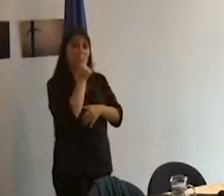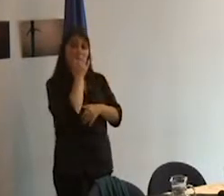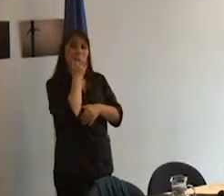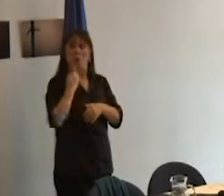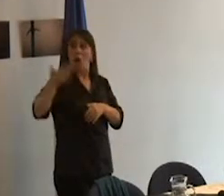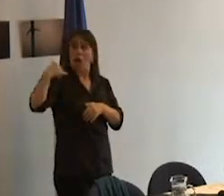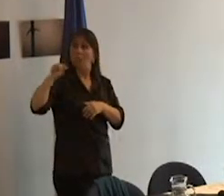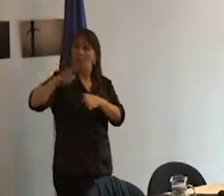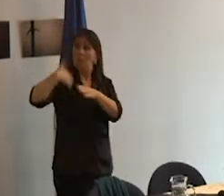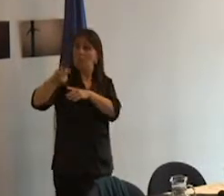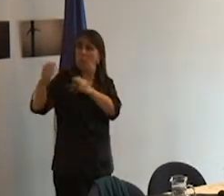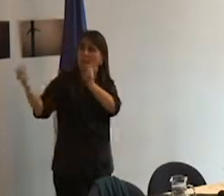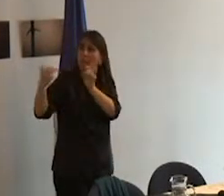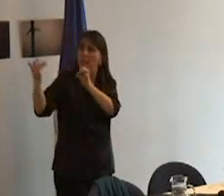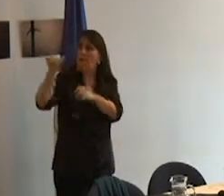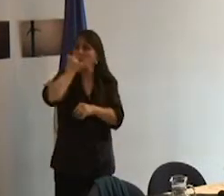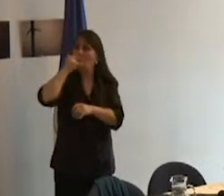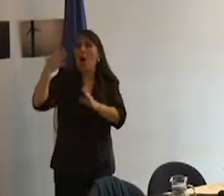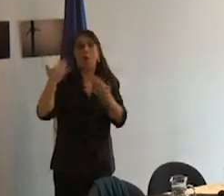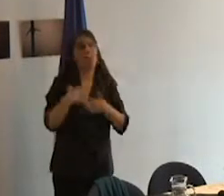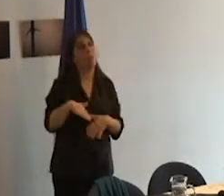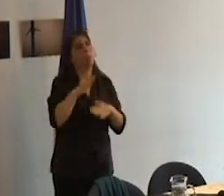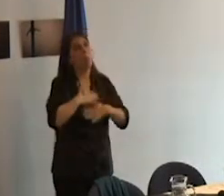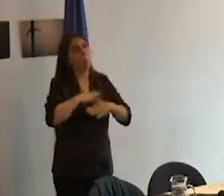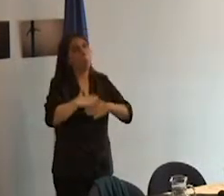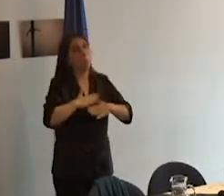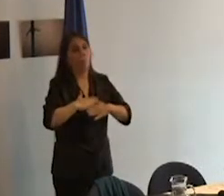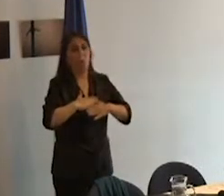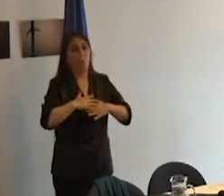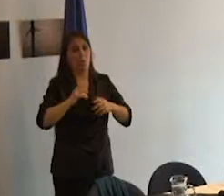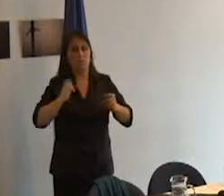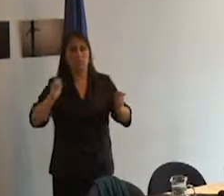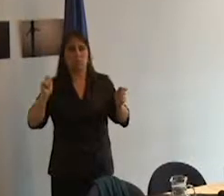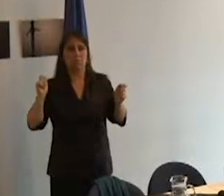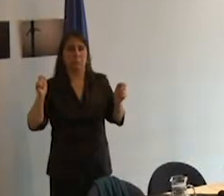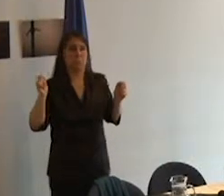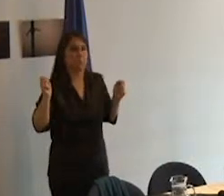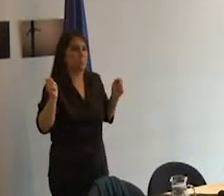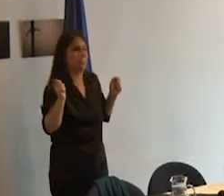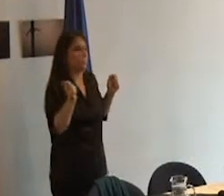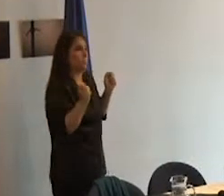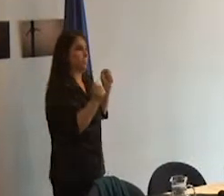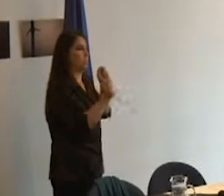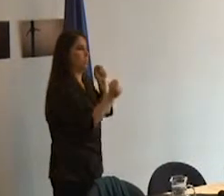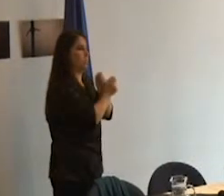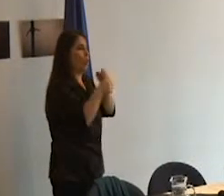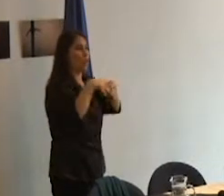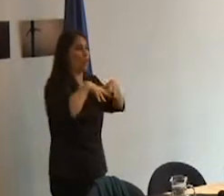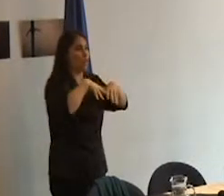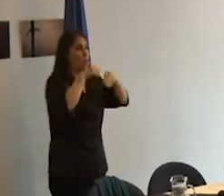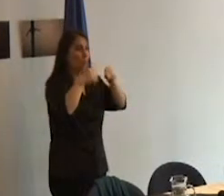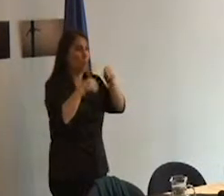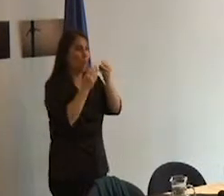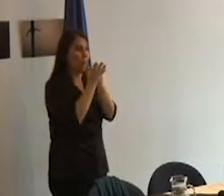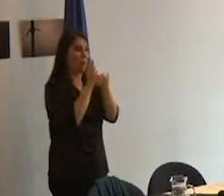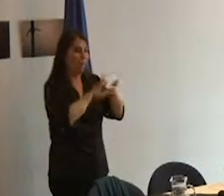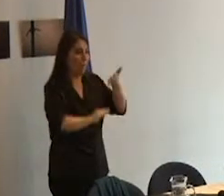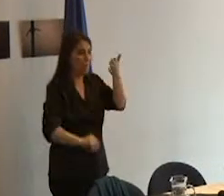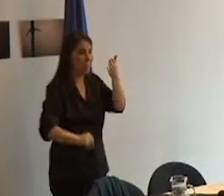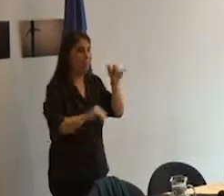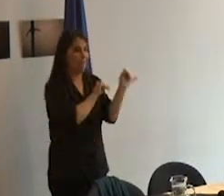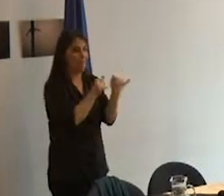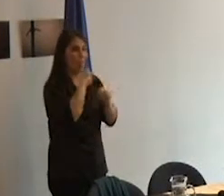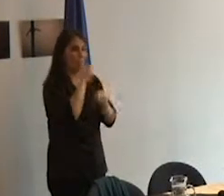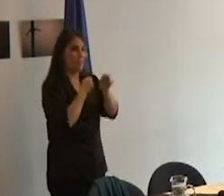que ocurrió en la posguerra, sino que transita hacia una sociedad líquida, en términos de Bauman, que propone nuevos